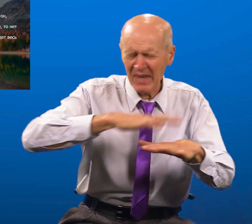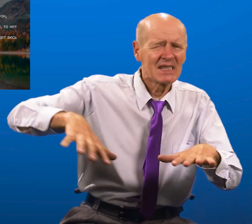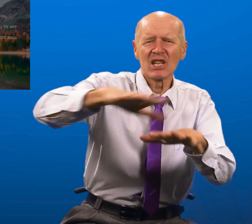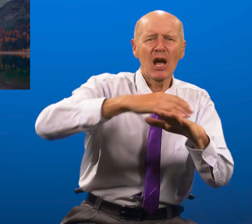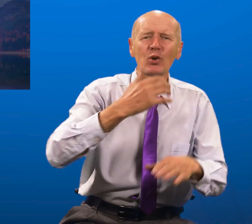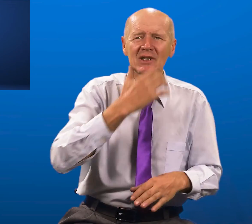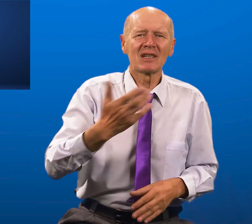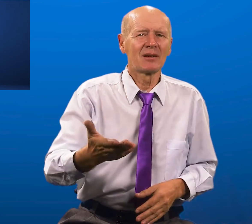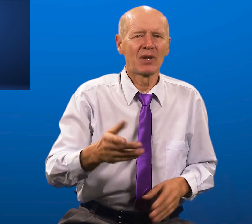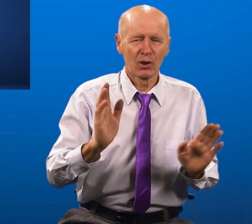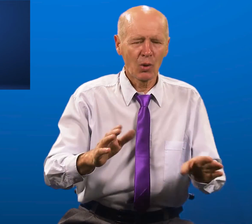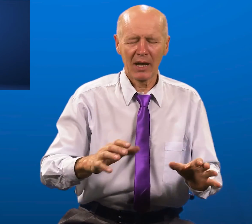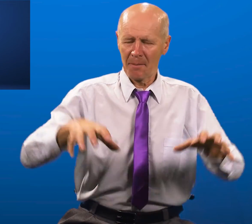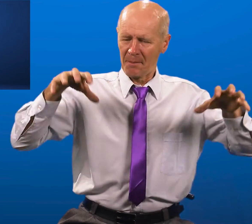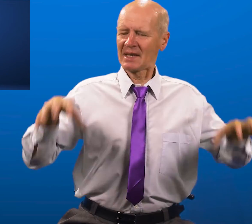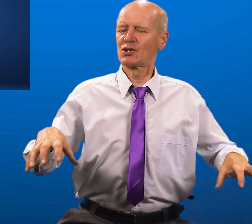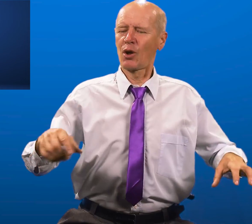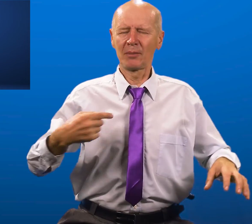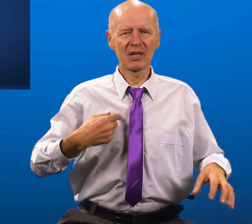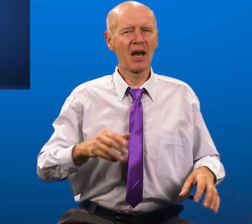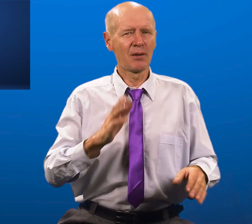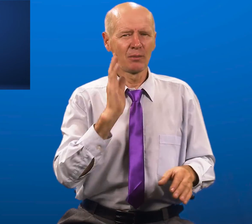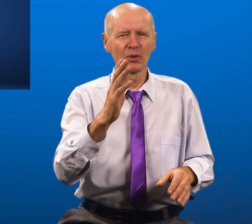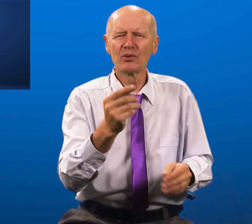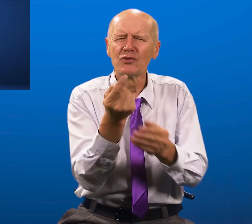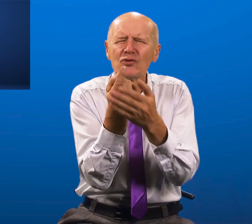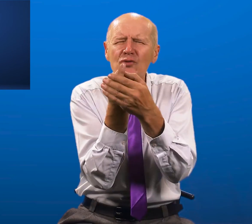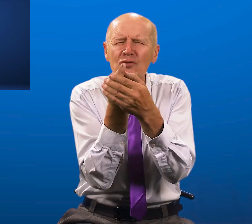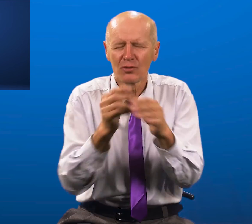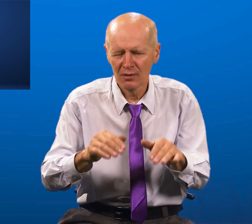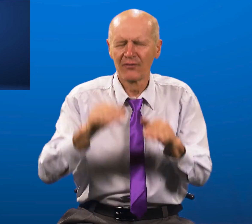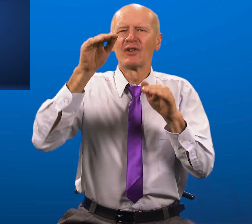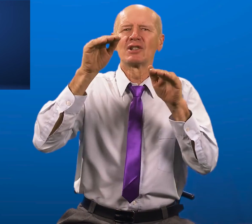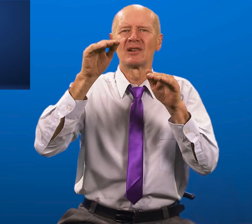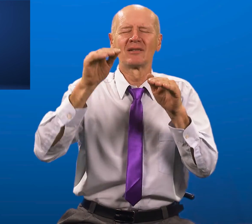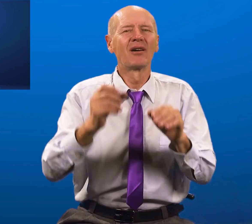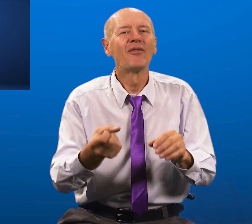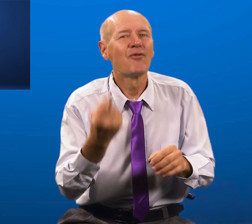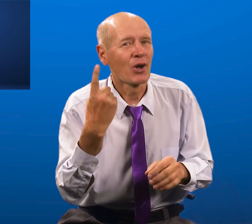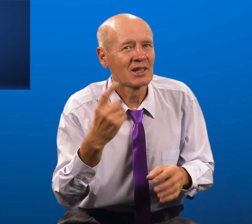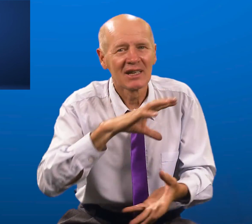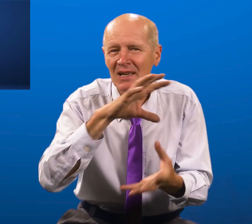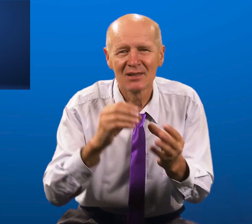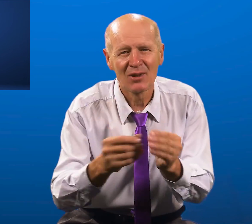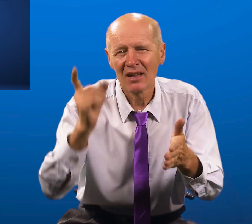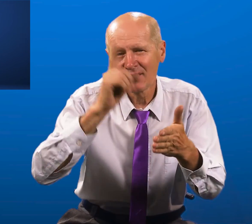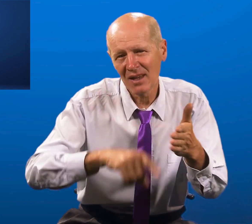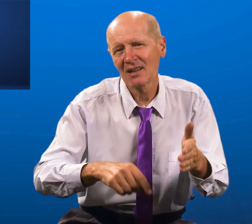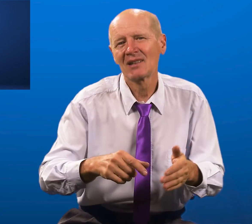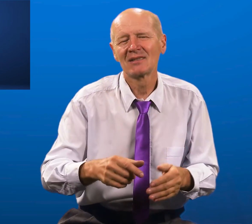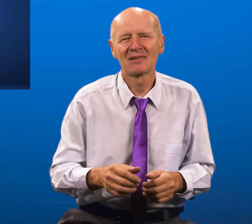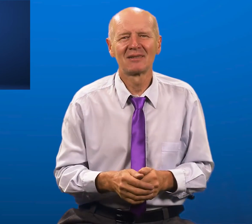больше тебя». И здесь вновь мы видим результат верности человека и